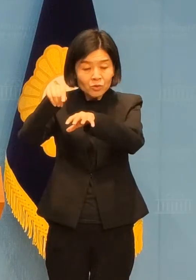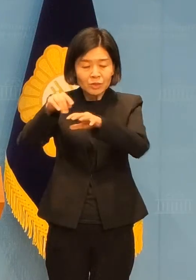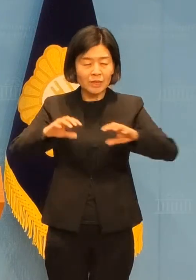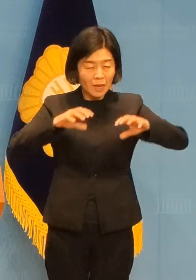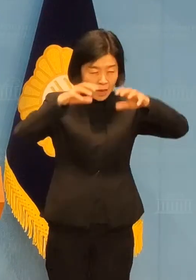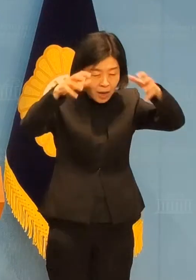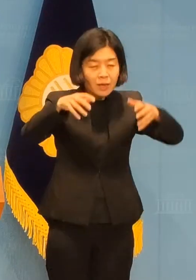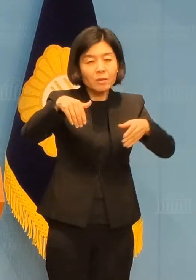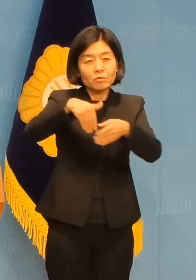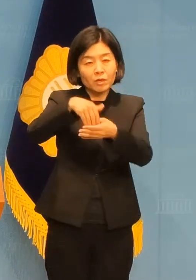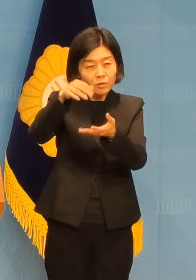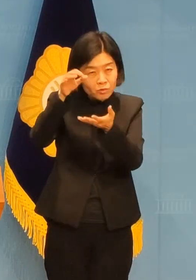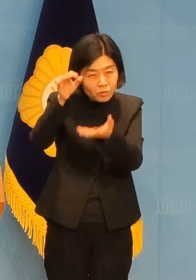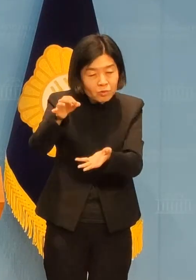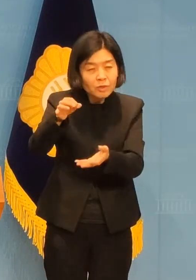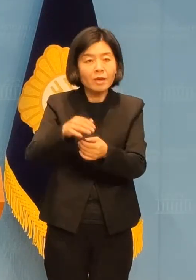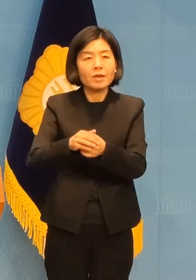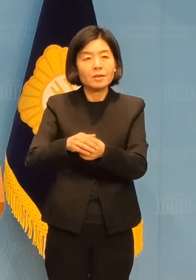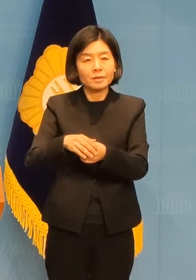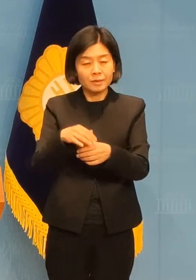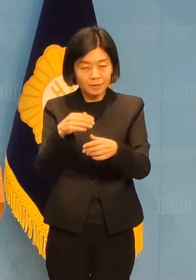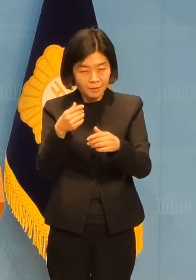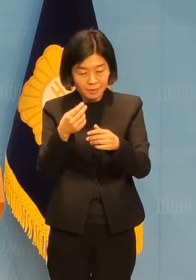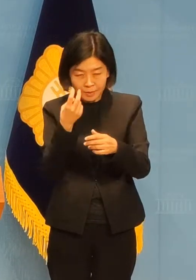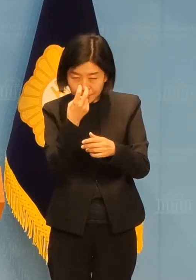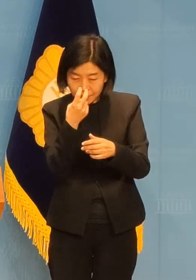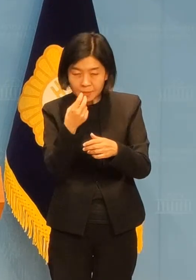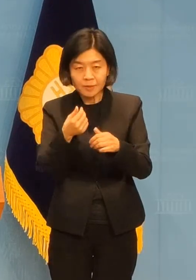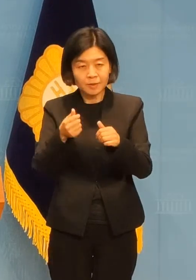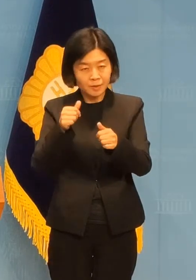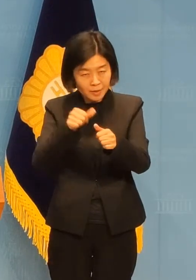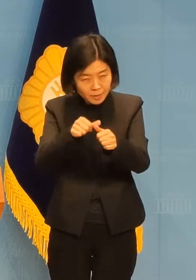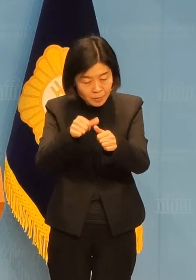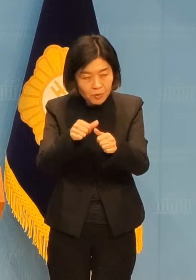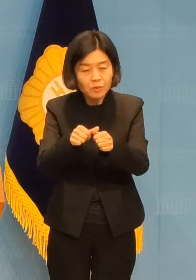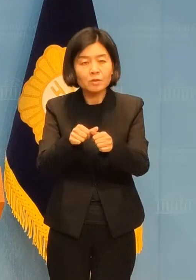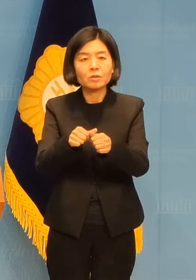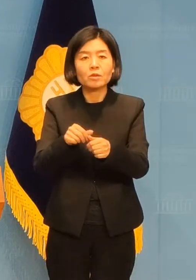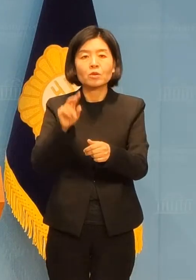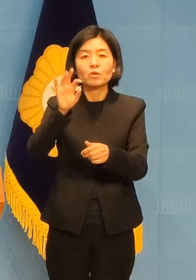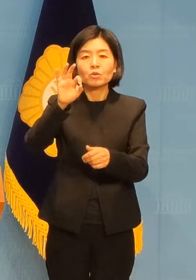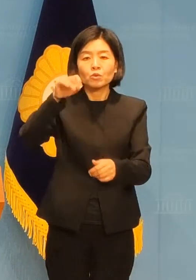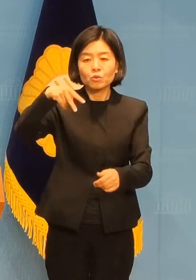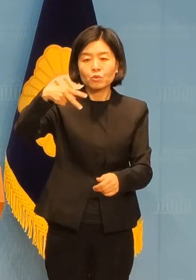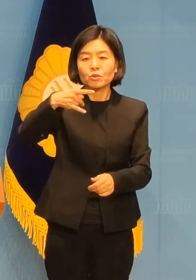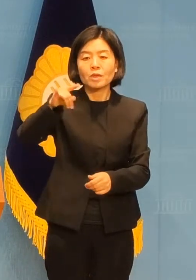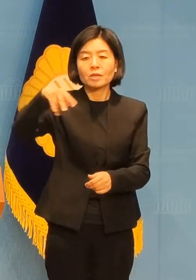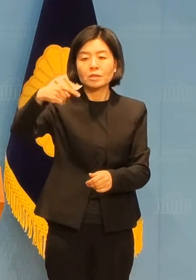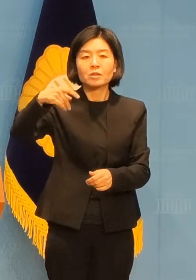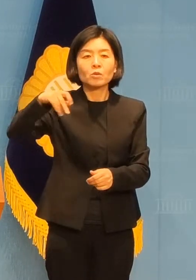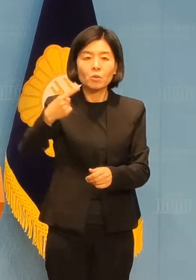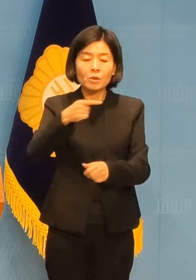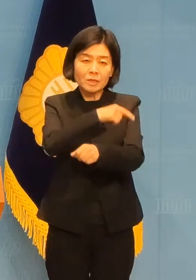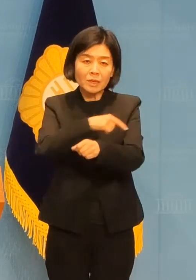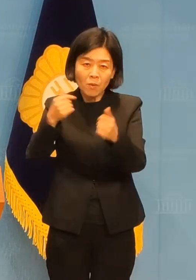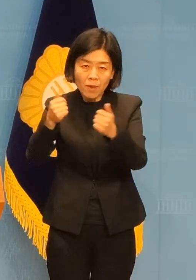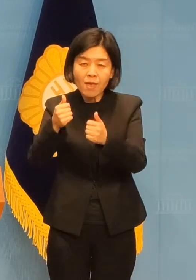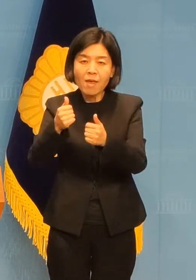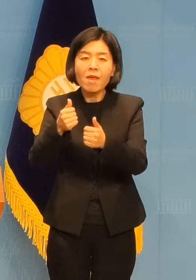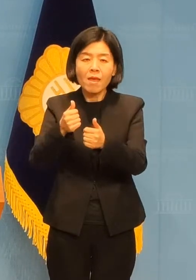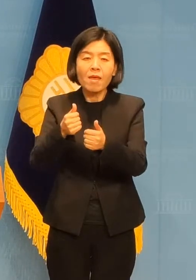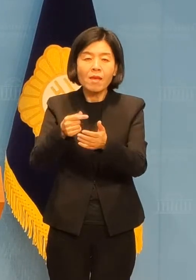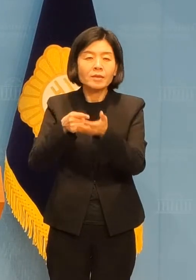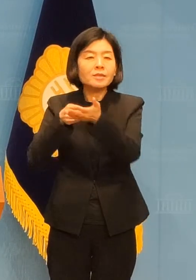대한 자문, 심의, 그리고 유네스코 이사회에 의결할 수 있는 정책 보고서를 제출하는